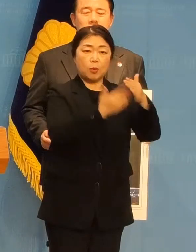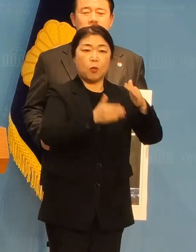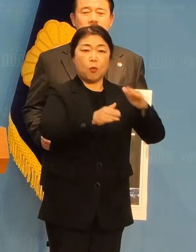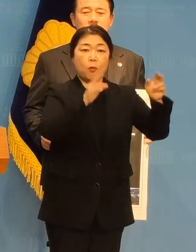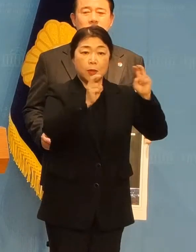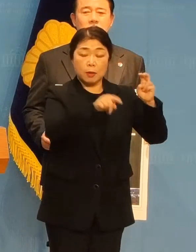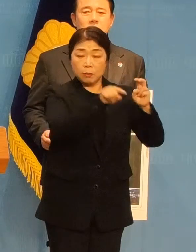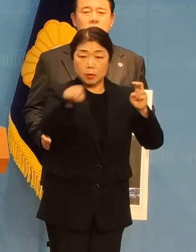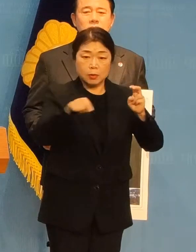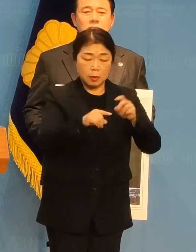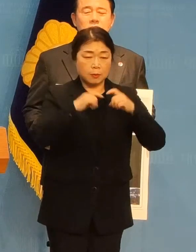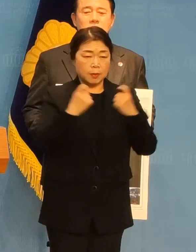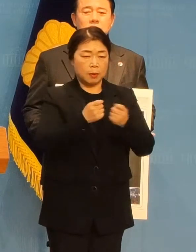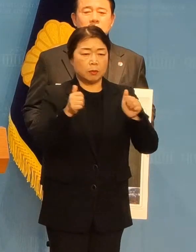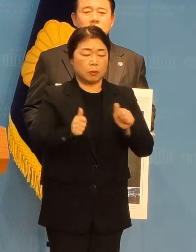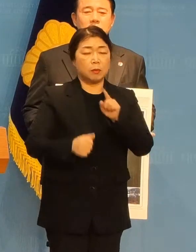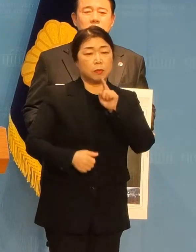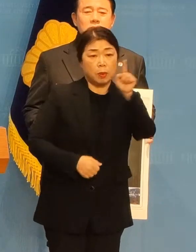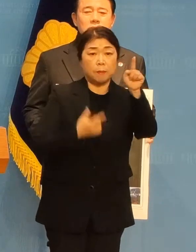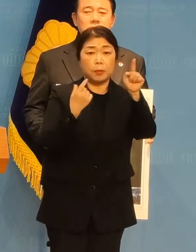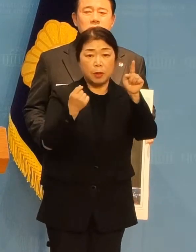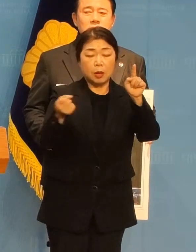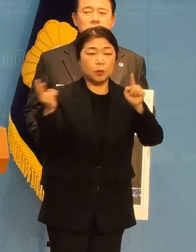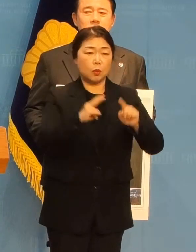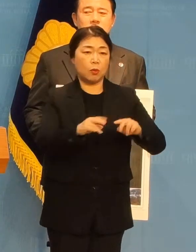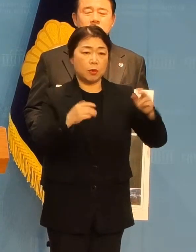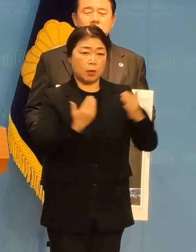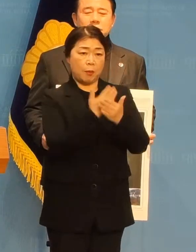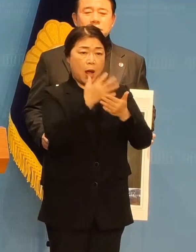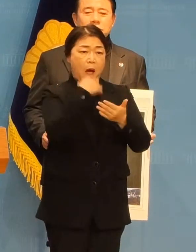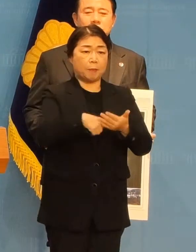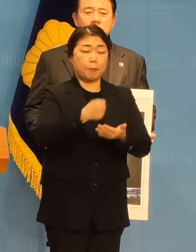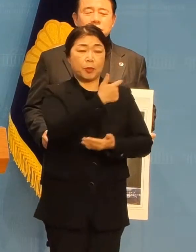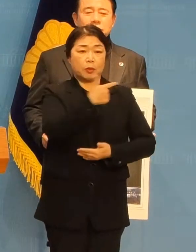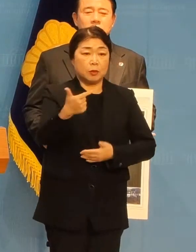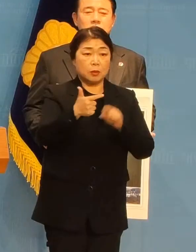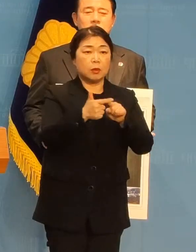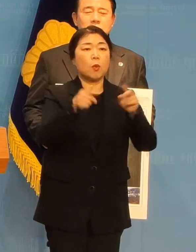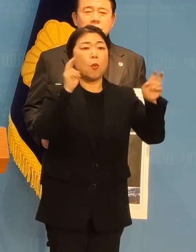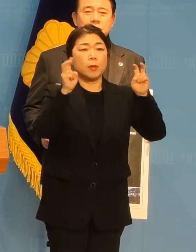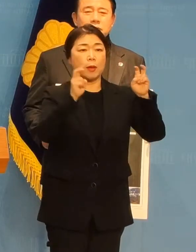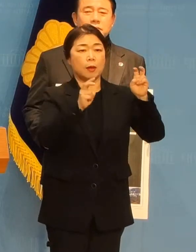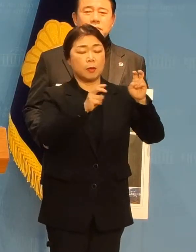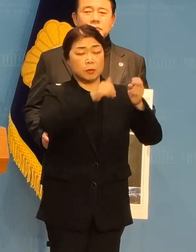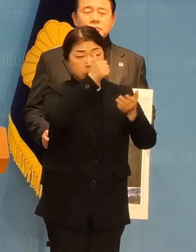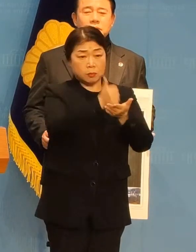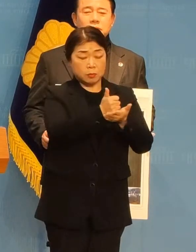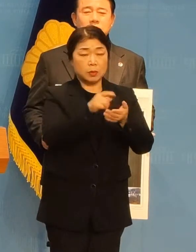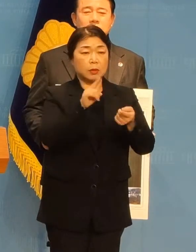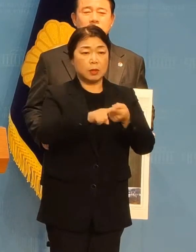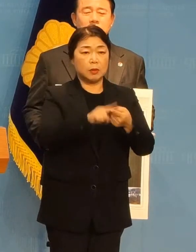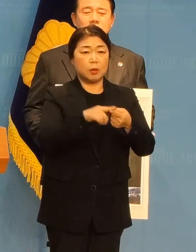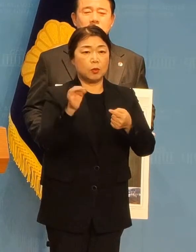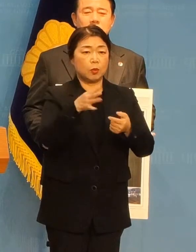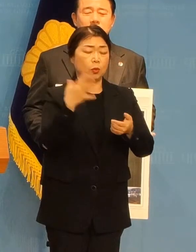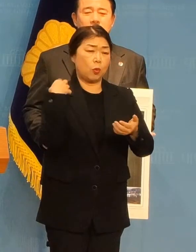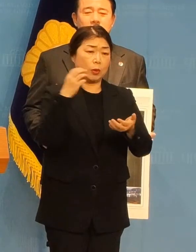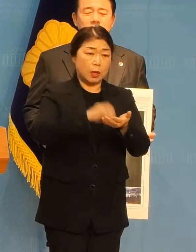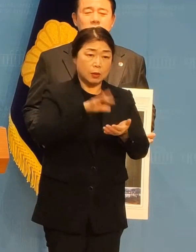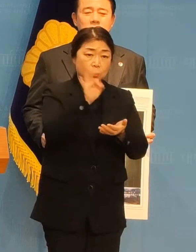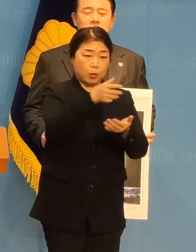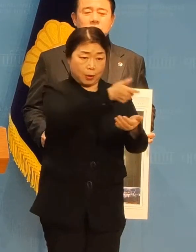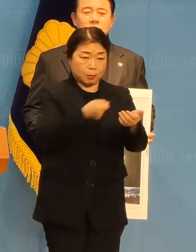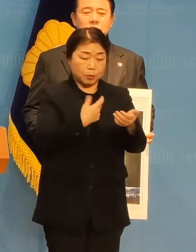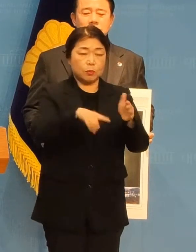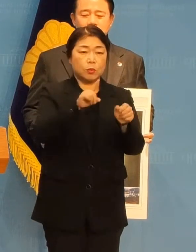민사소송을 제기하고 범죄자들의 재산을 가압류하는 등으로 시민의 돈 7,800억 원을 되찾기 위해 모든